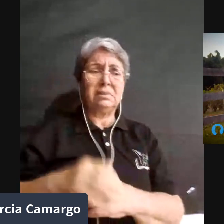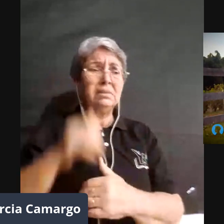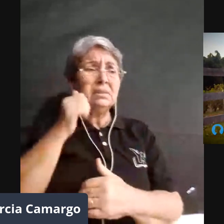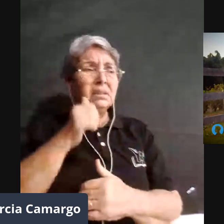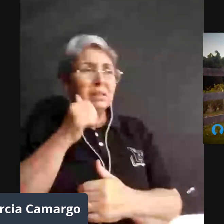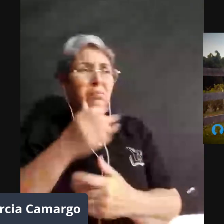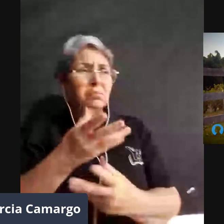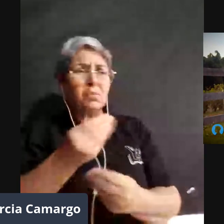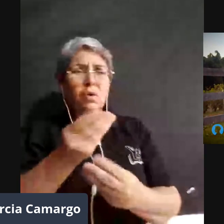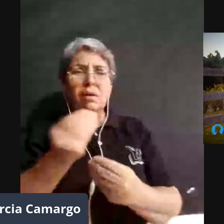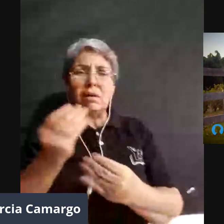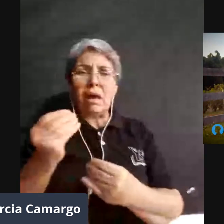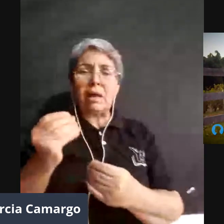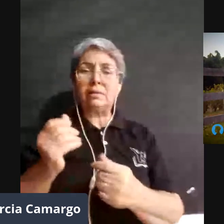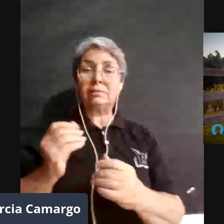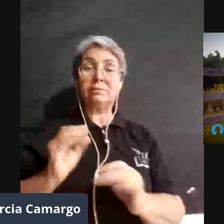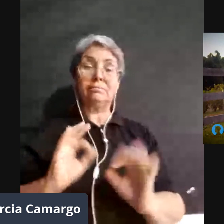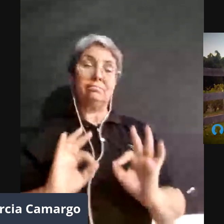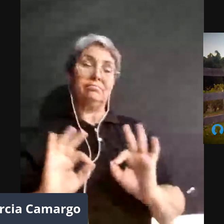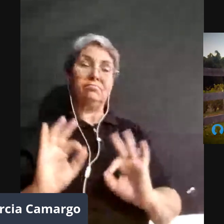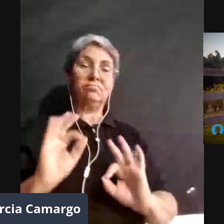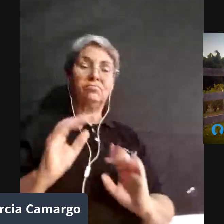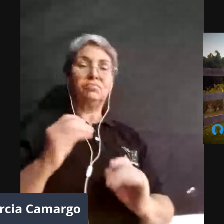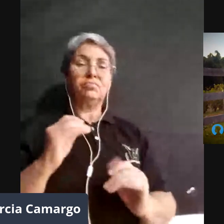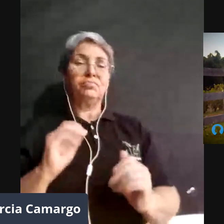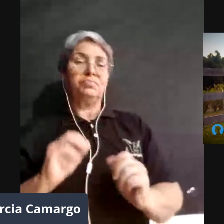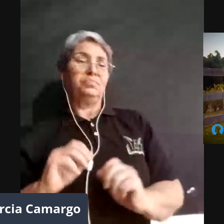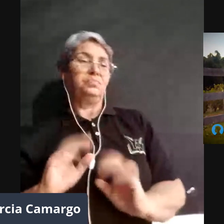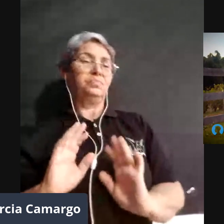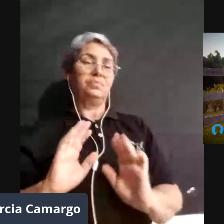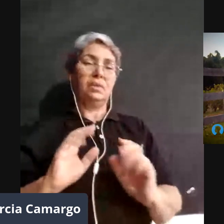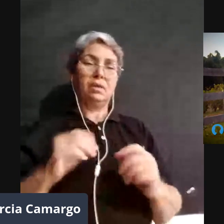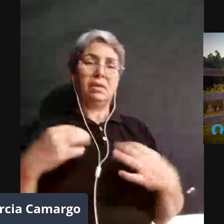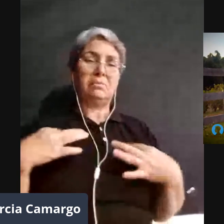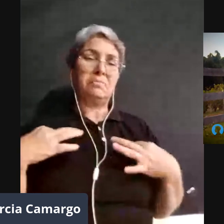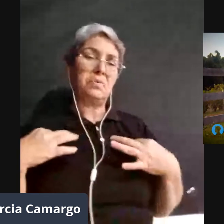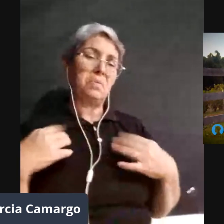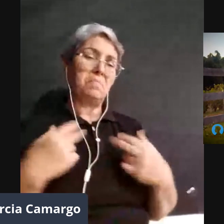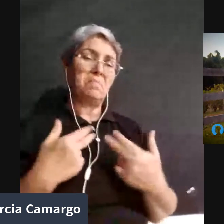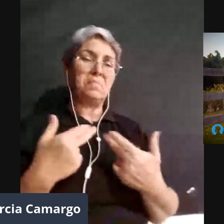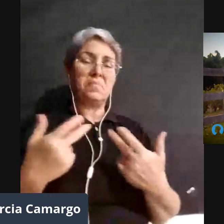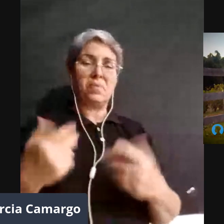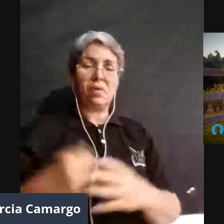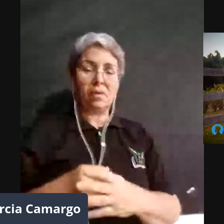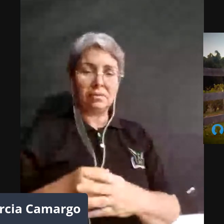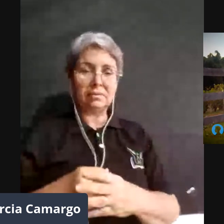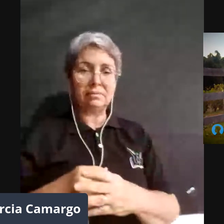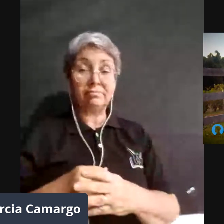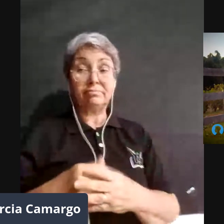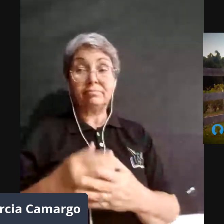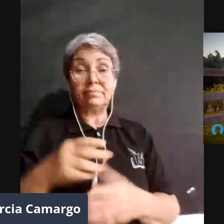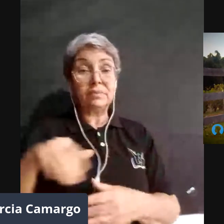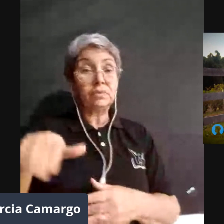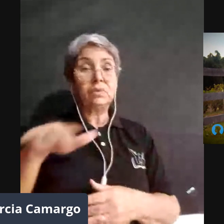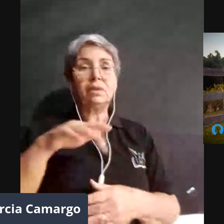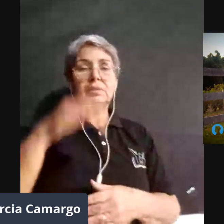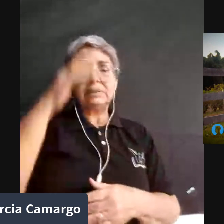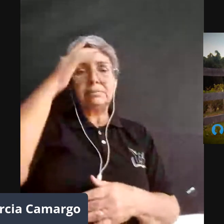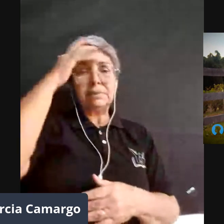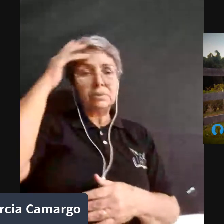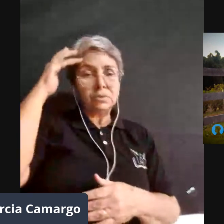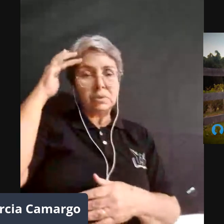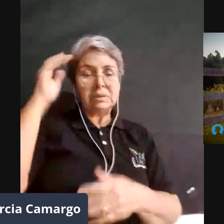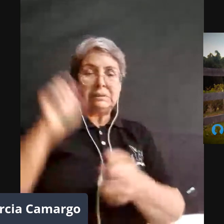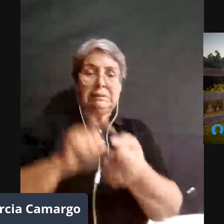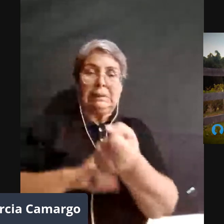Não. Pode utilizar mães, pais e pessoas que são impacientes e irritados? Não.